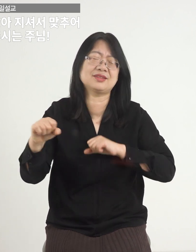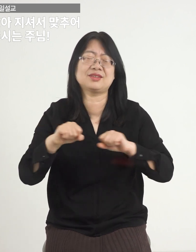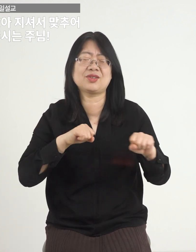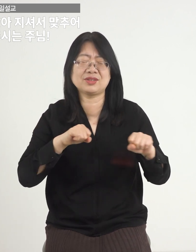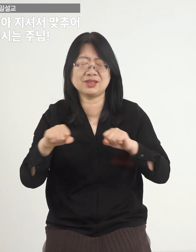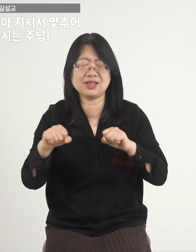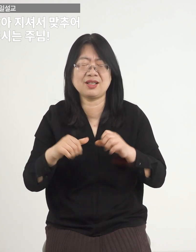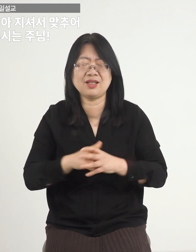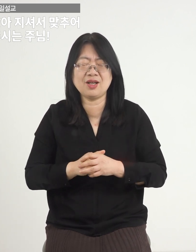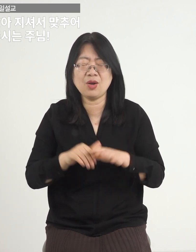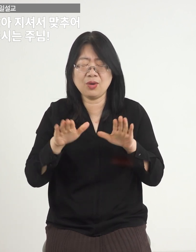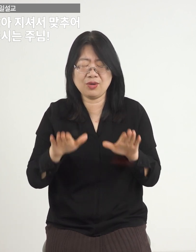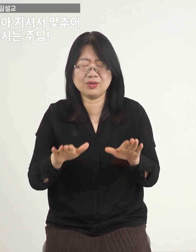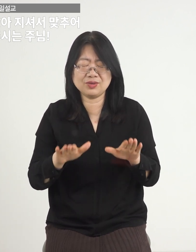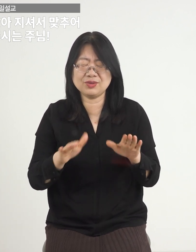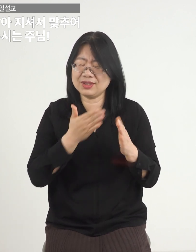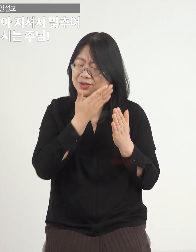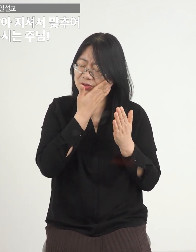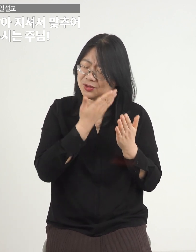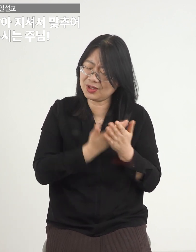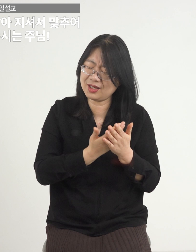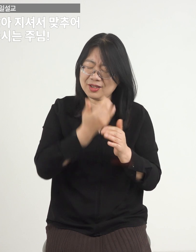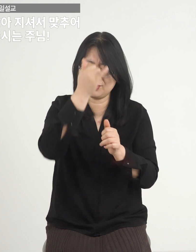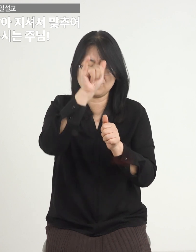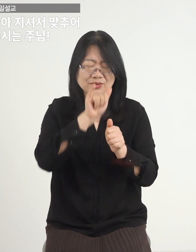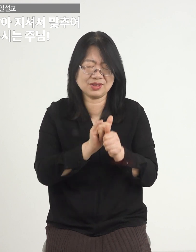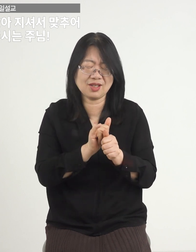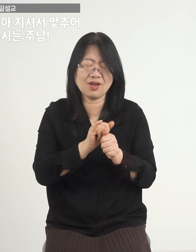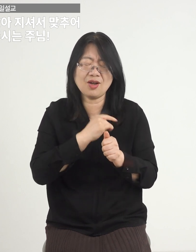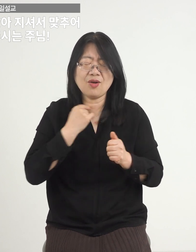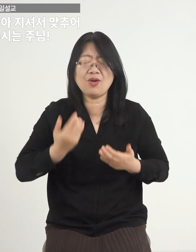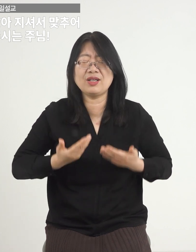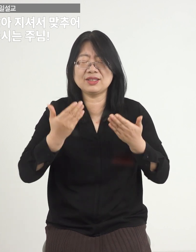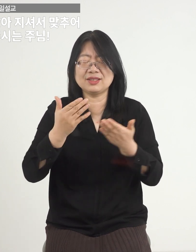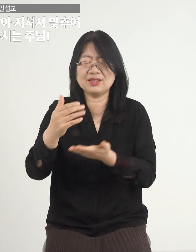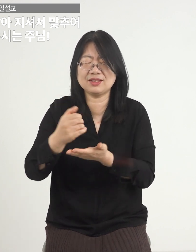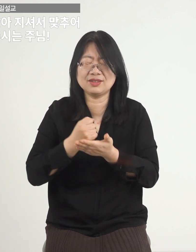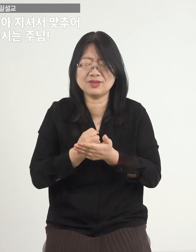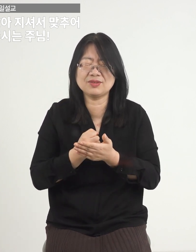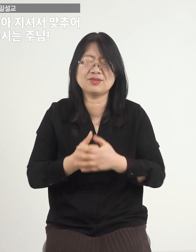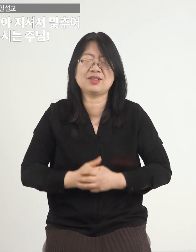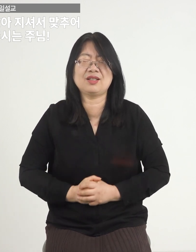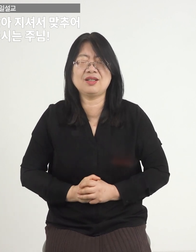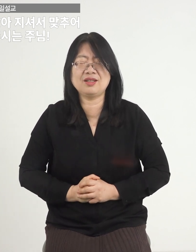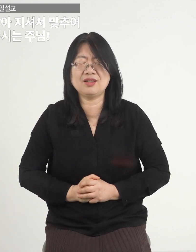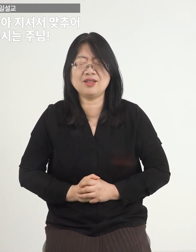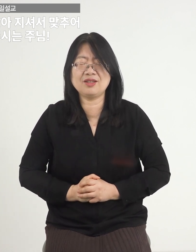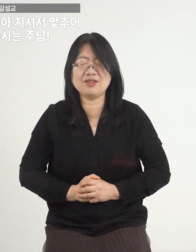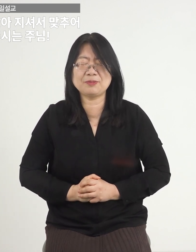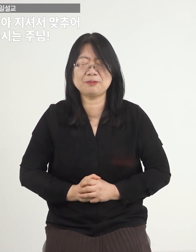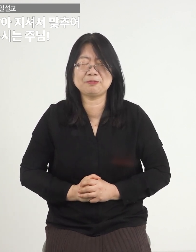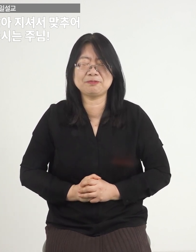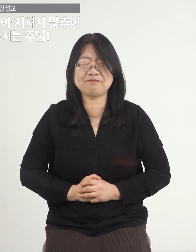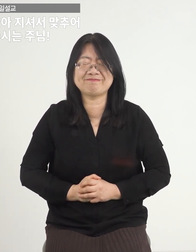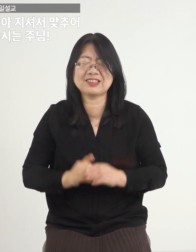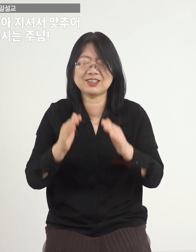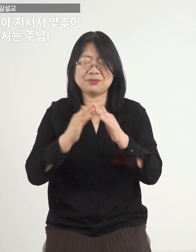역사가 오늘도 귀한 충성과 헌신으로 저 문을